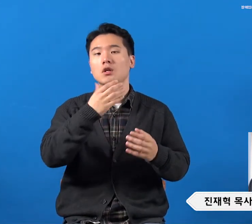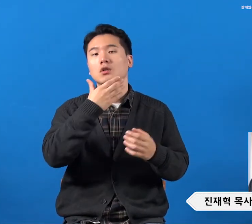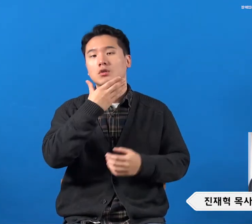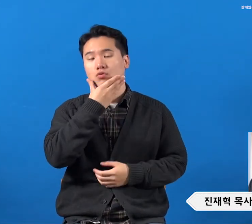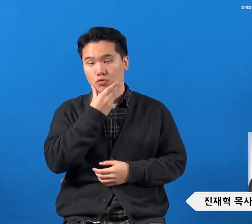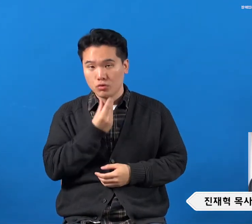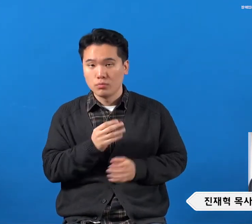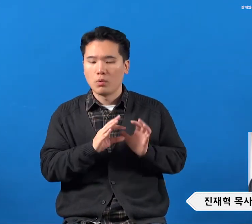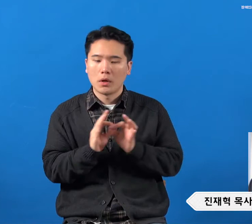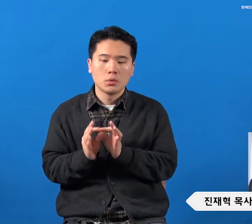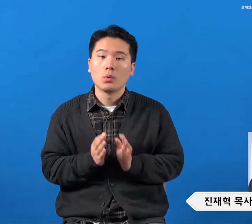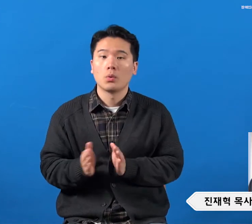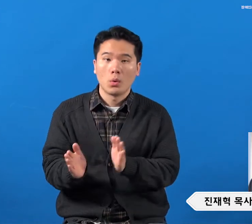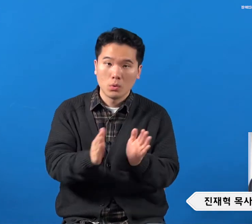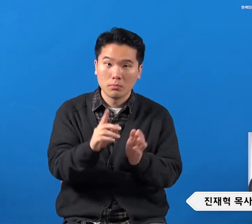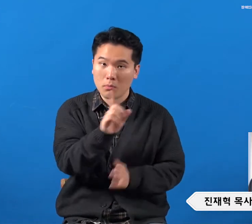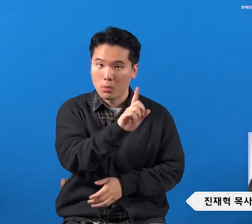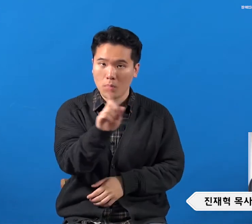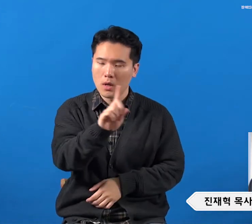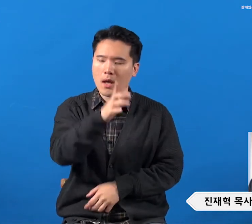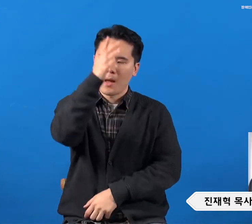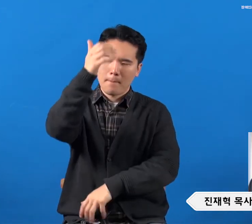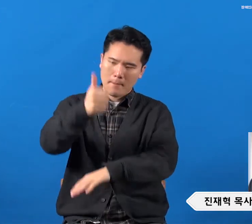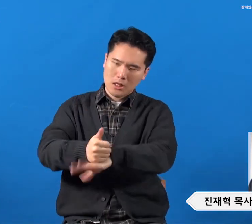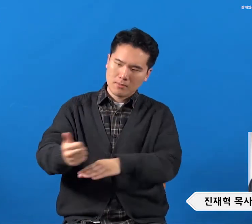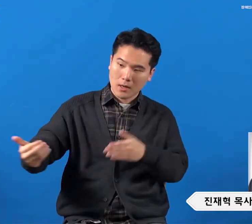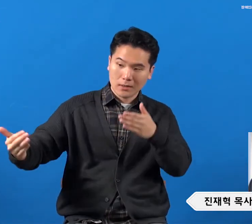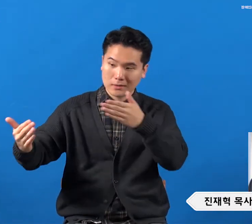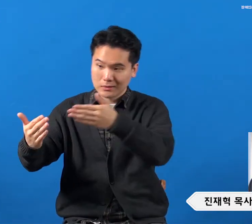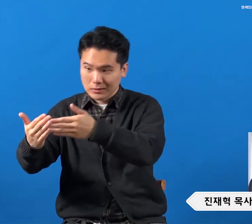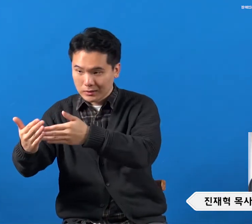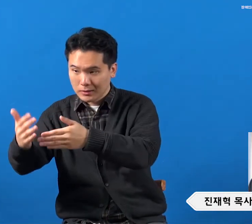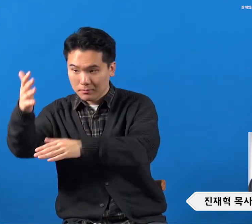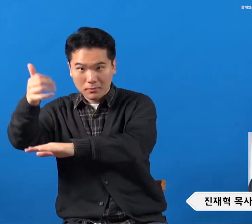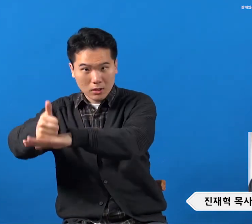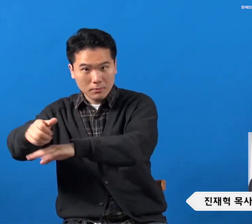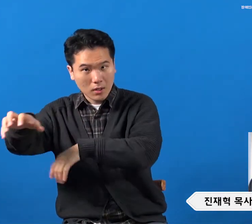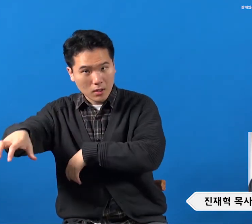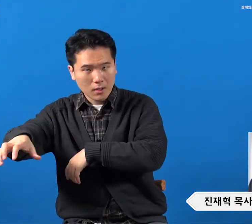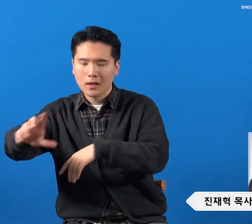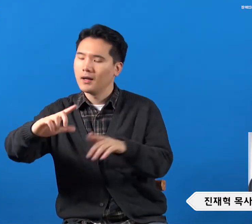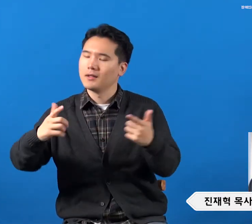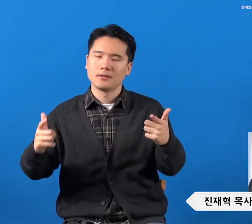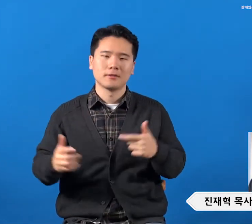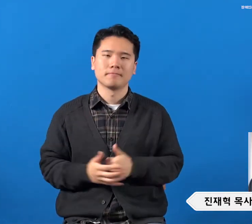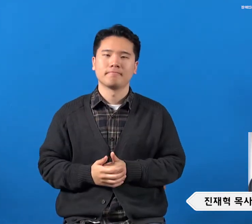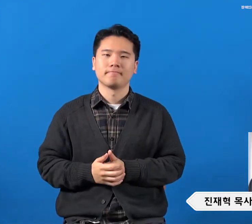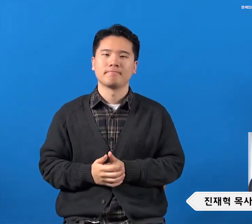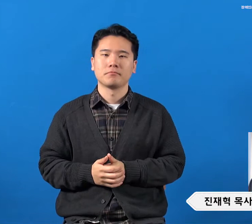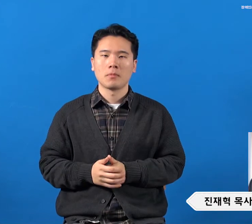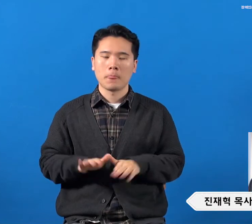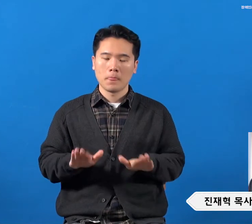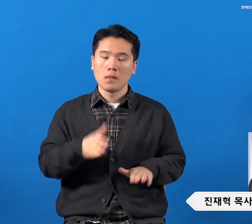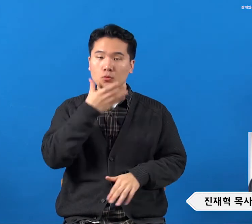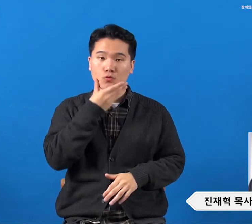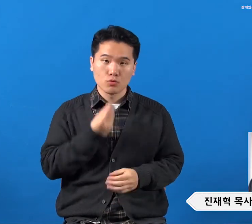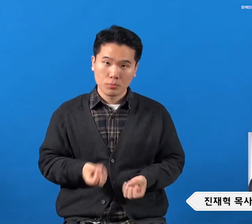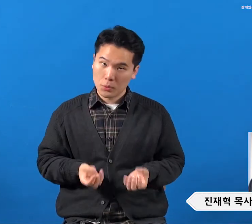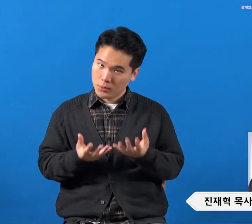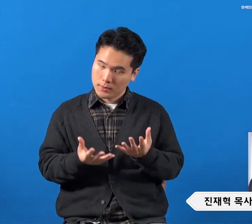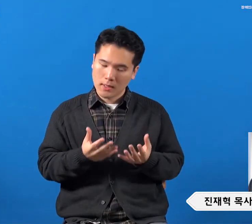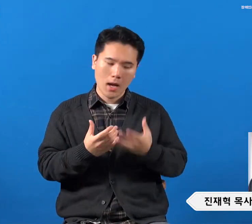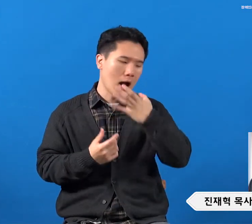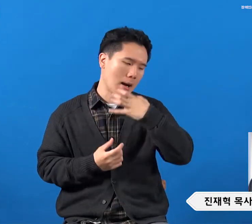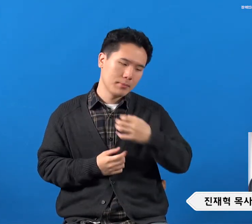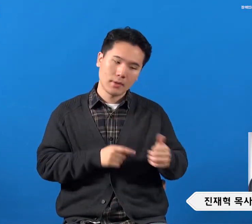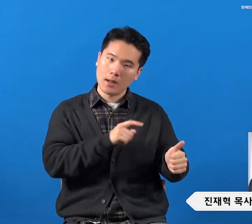축복의 통로는 바로 그 마지막 종점을 말하지 않습니다. 하나님의 아브라함의 축복은 아브라함으로